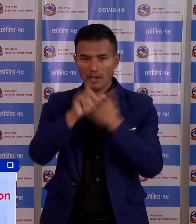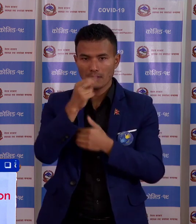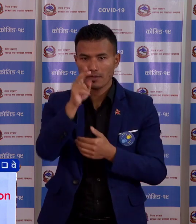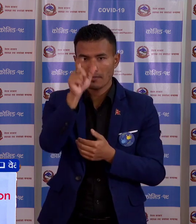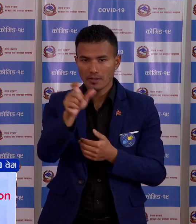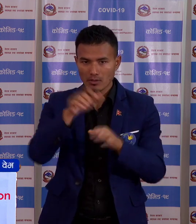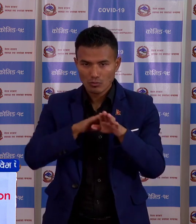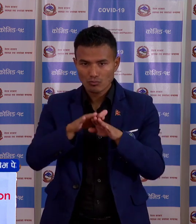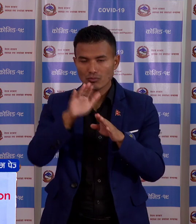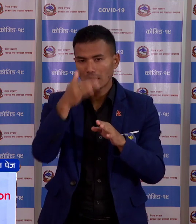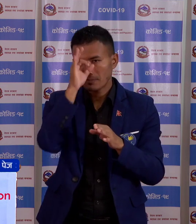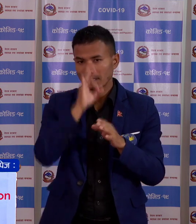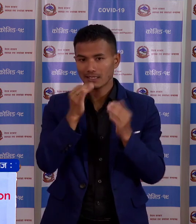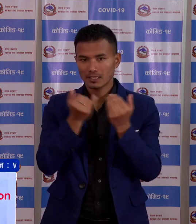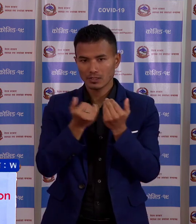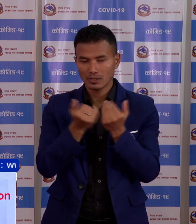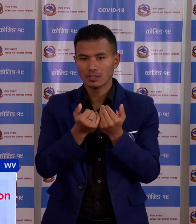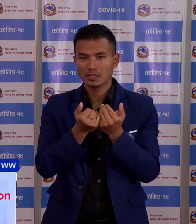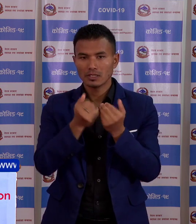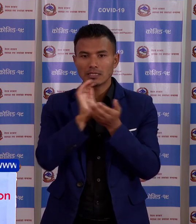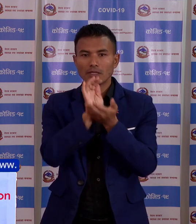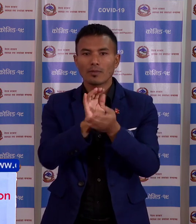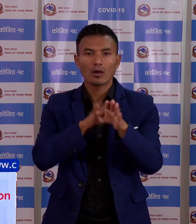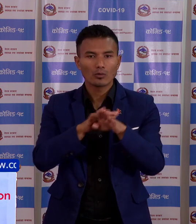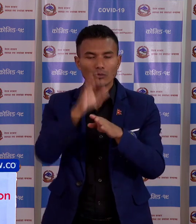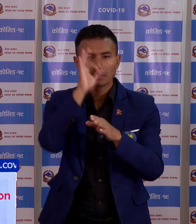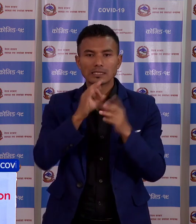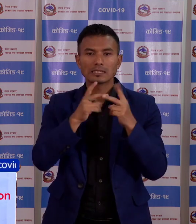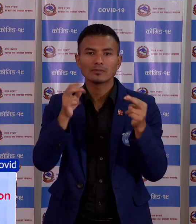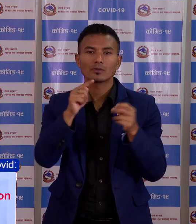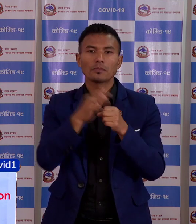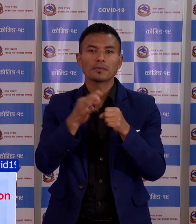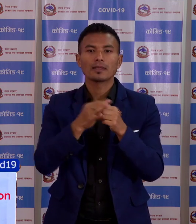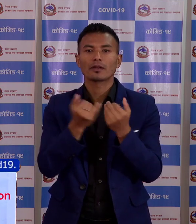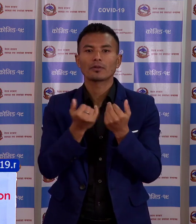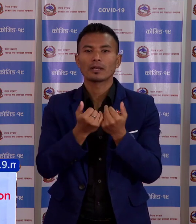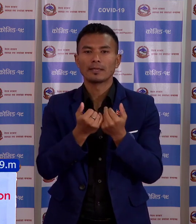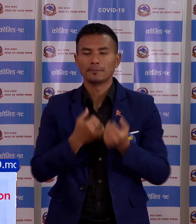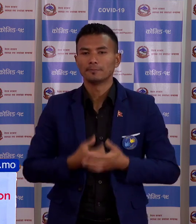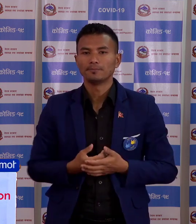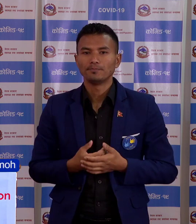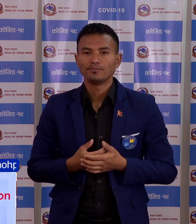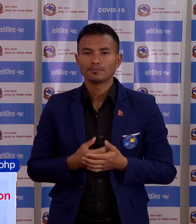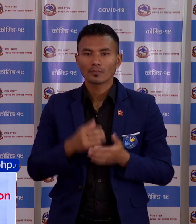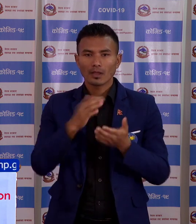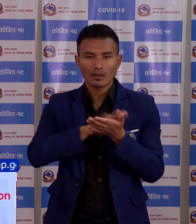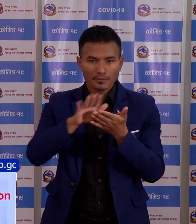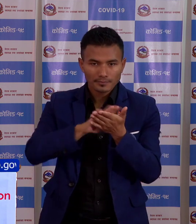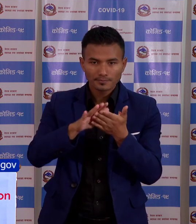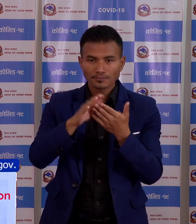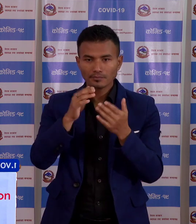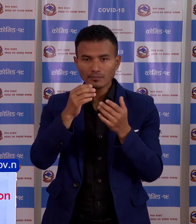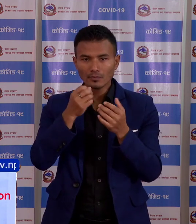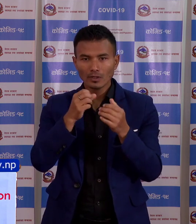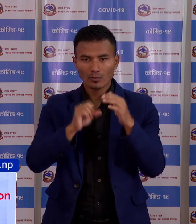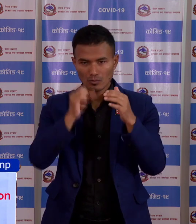बेक्ति भारु लगायत लाई बिशेश किशिम का शेवा हरु बिशेश किशिम को बेवस्था गरने कुरा हाईजिन कीट, फर्स्टेट